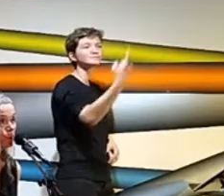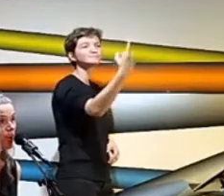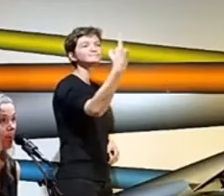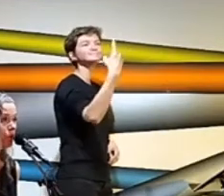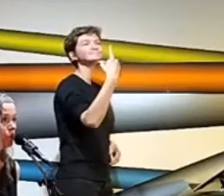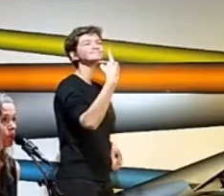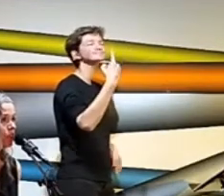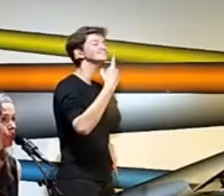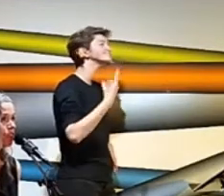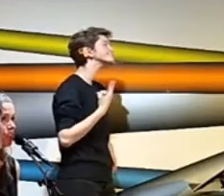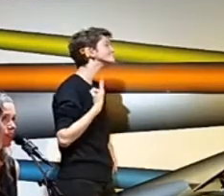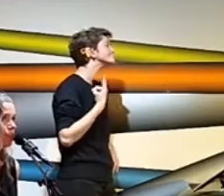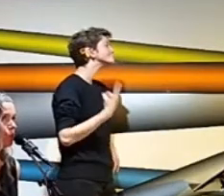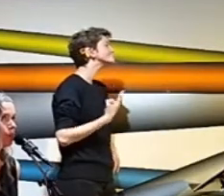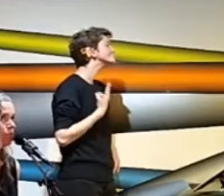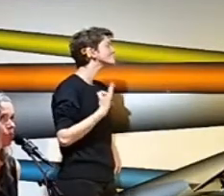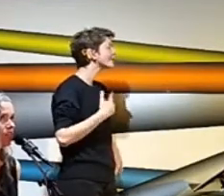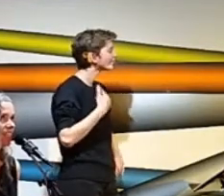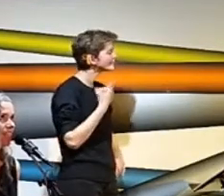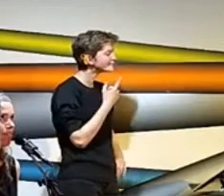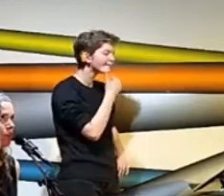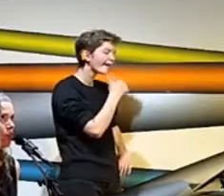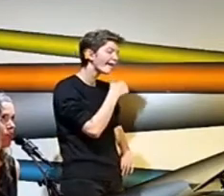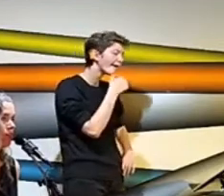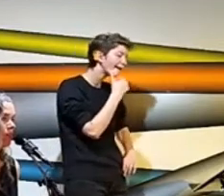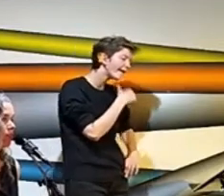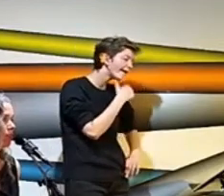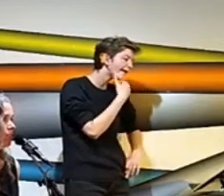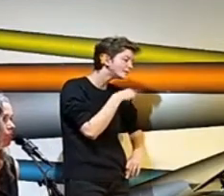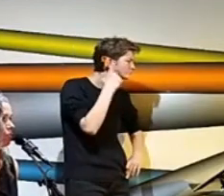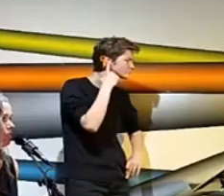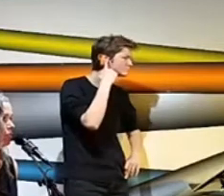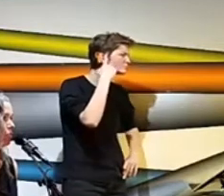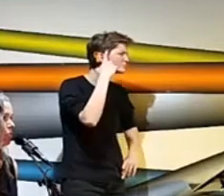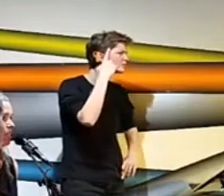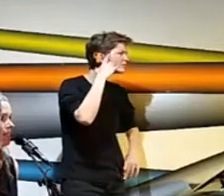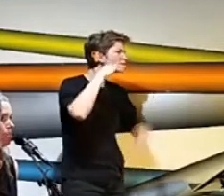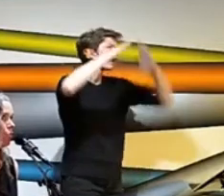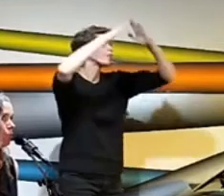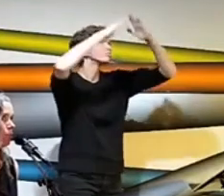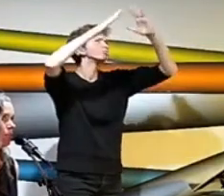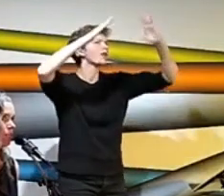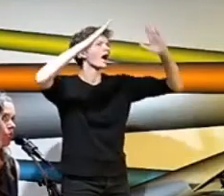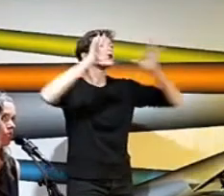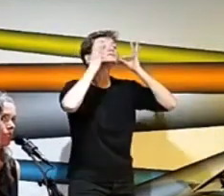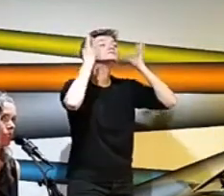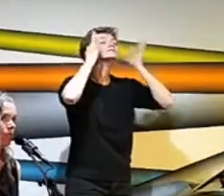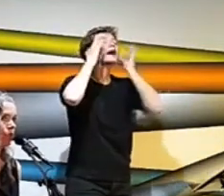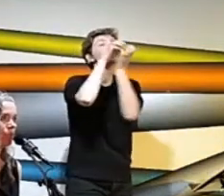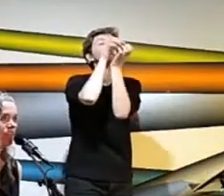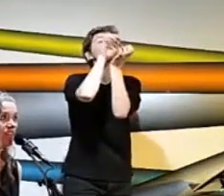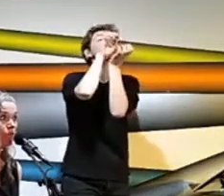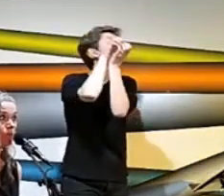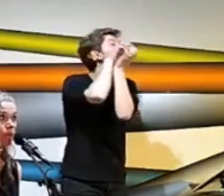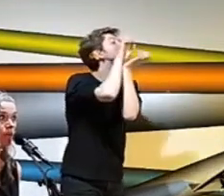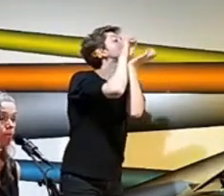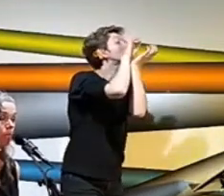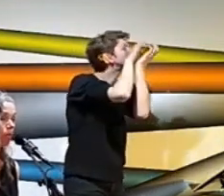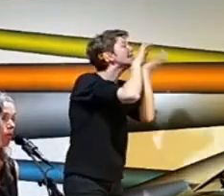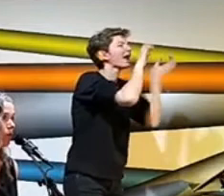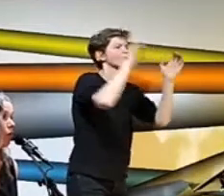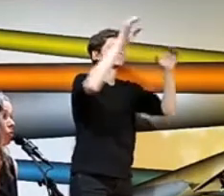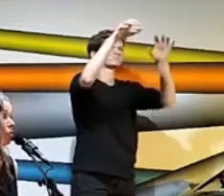die Worte, dass du heimkommst, mein Schatz. Wir haben oben auf dem Dach ein Graveur. Das ist schon wieder von unserem lieben Nachbarn, die Kotz und der Kotz ist auch noch